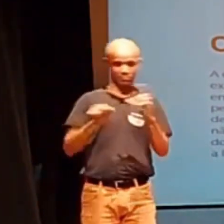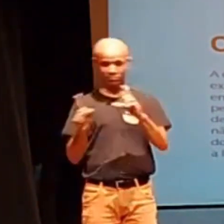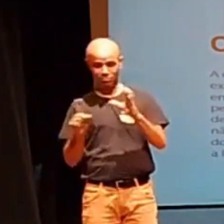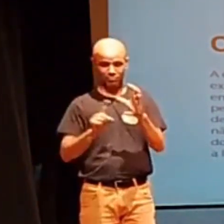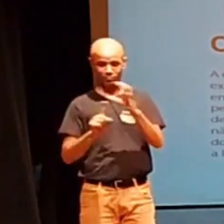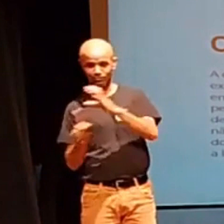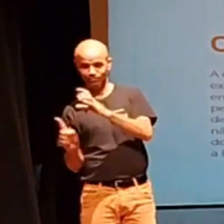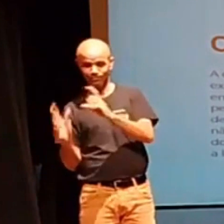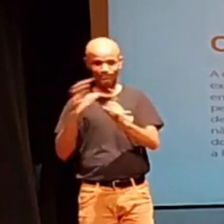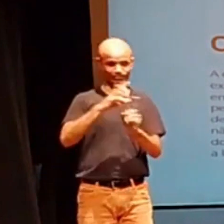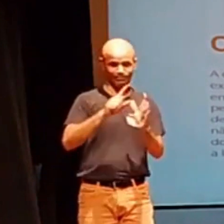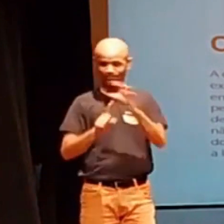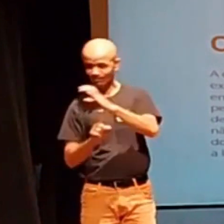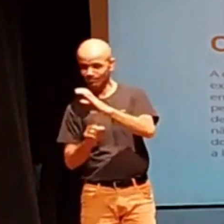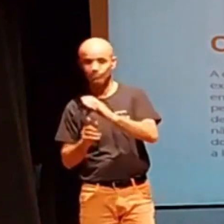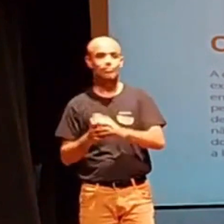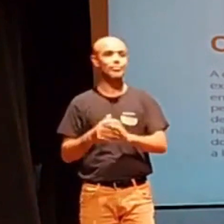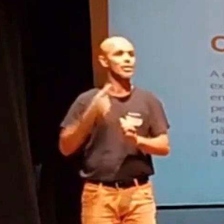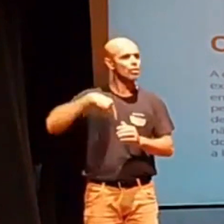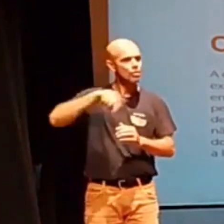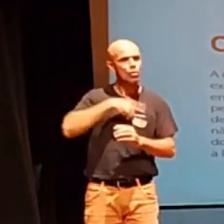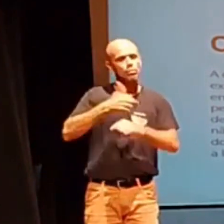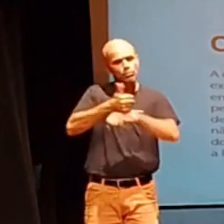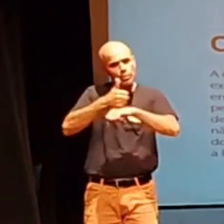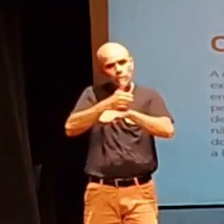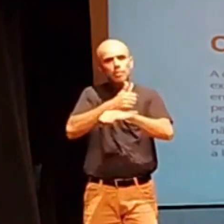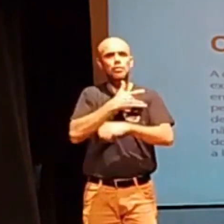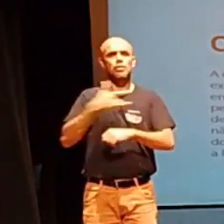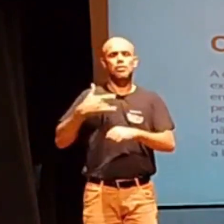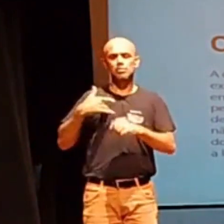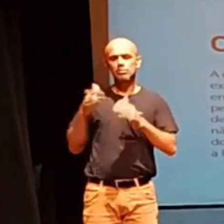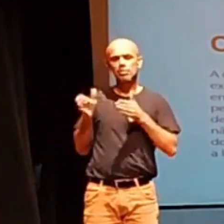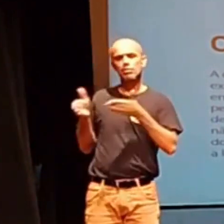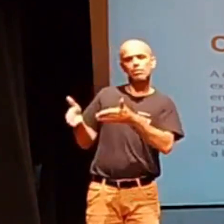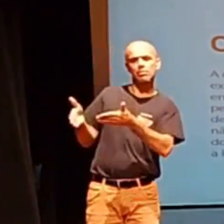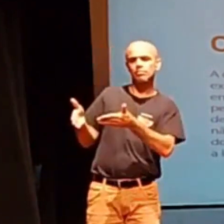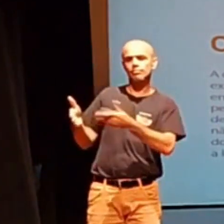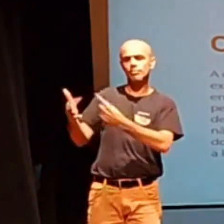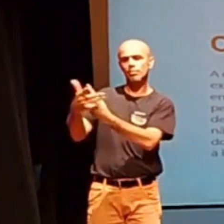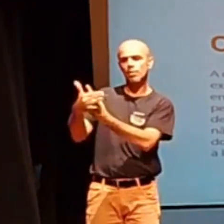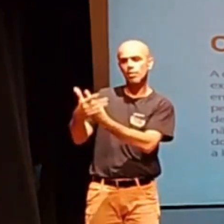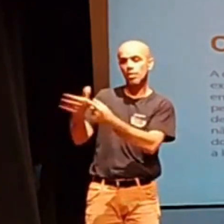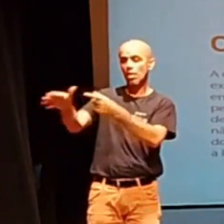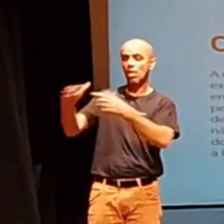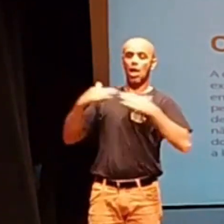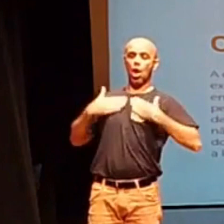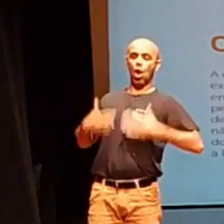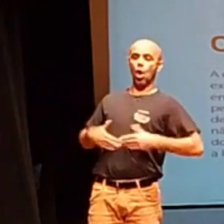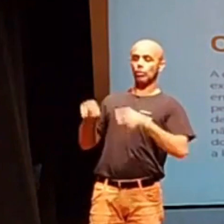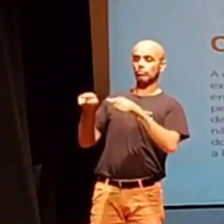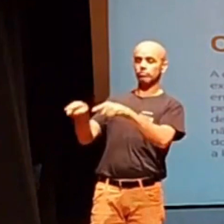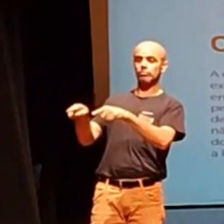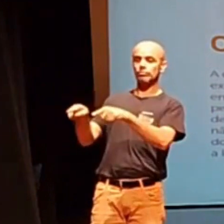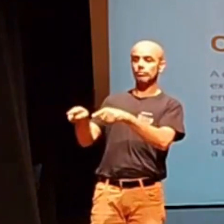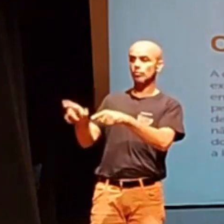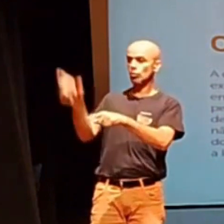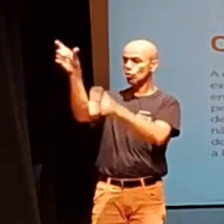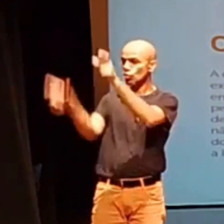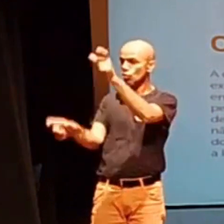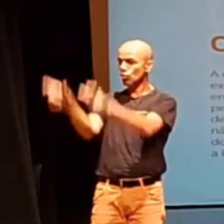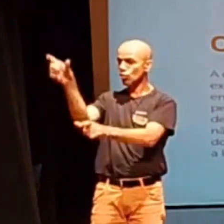todo. Nós, profissionais da saúde, não podemos mais enxergar os pacientes como um corpo. As pessoas são